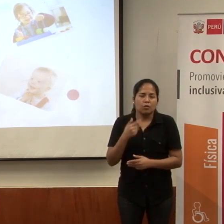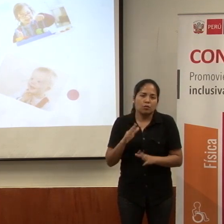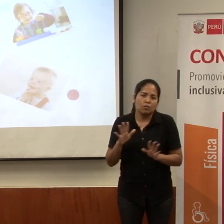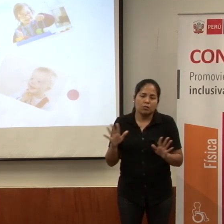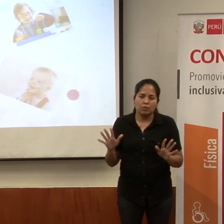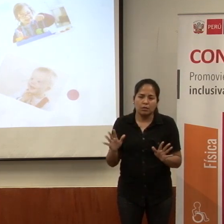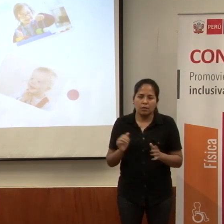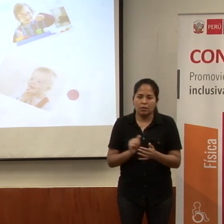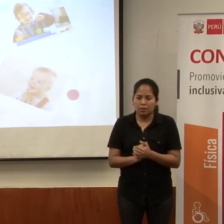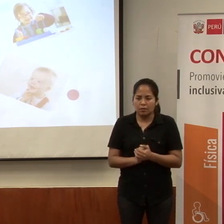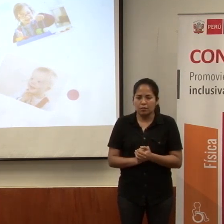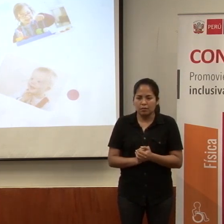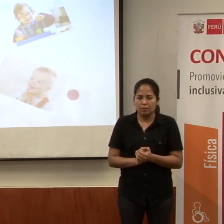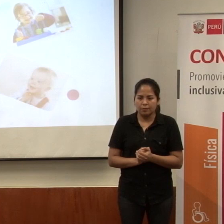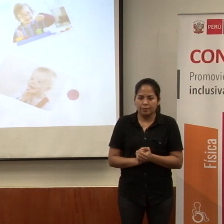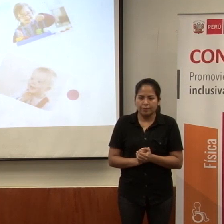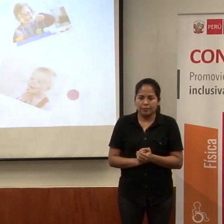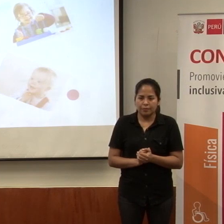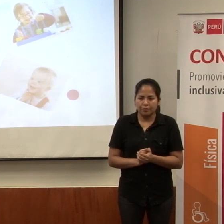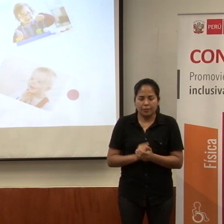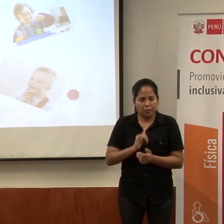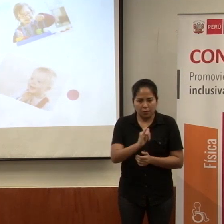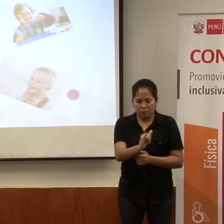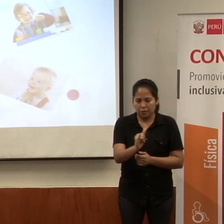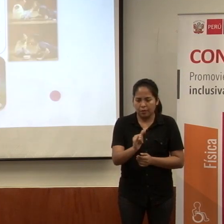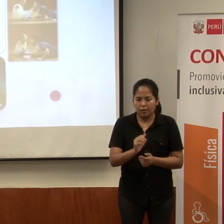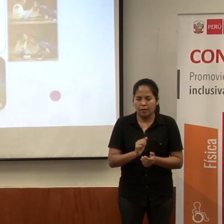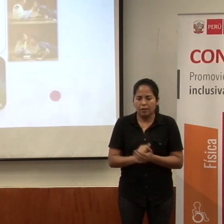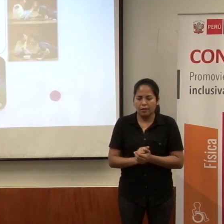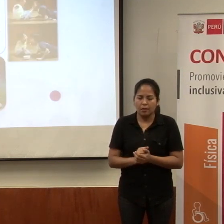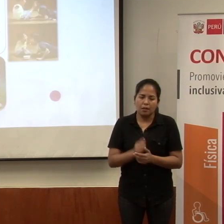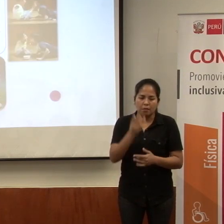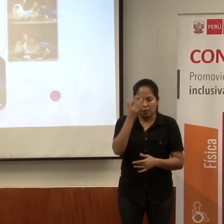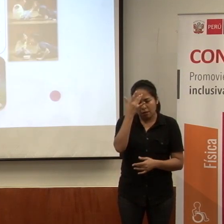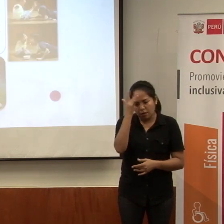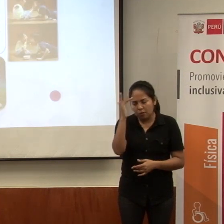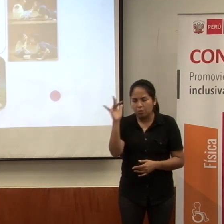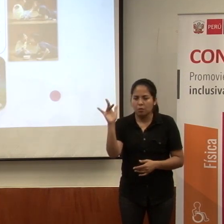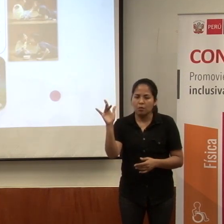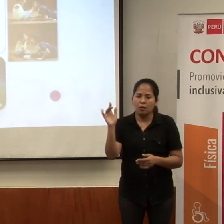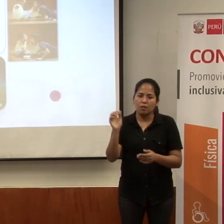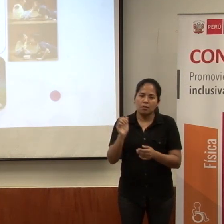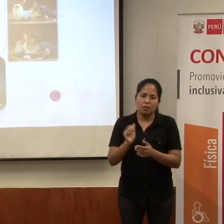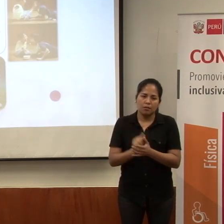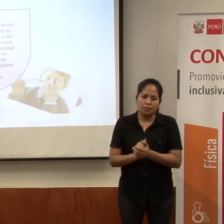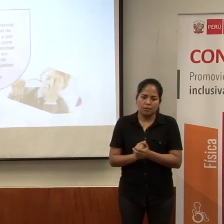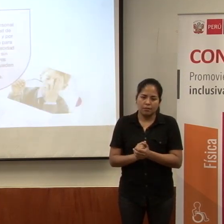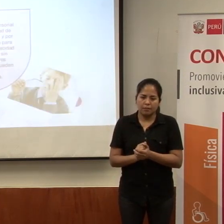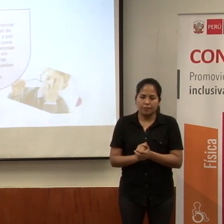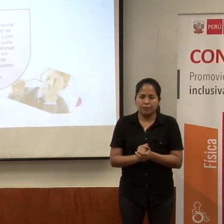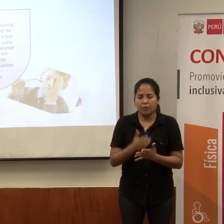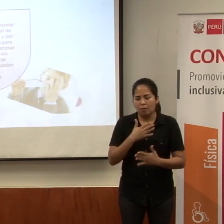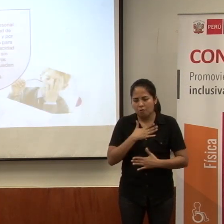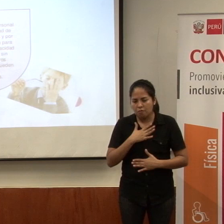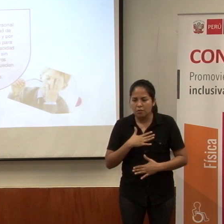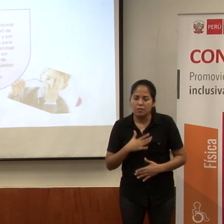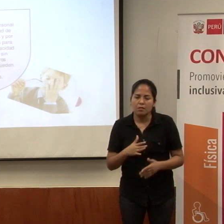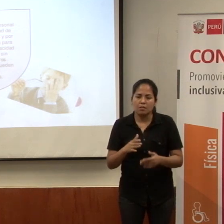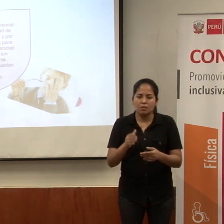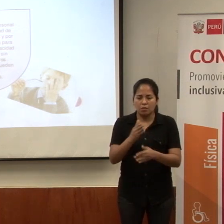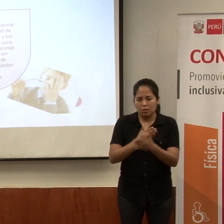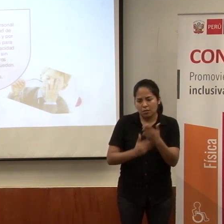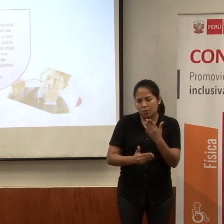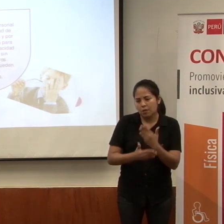clasificación, que ustedes lo conocen tanto como yo, es la intelectual, la que tiene que ver con los aspectos físicos y motores,